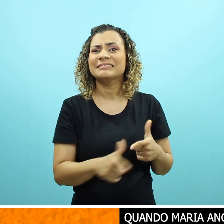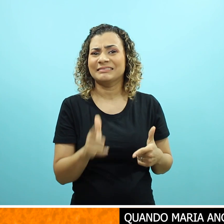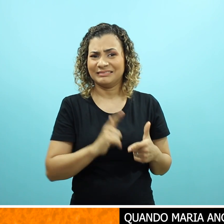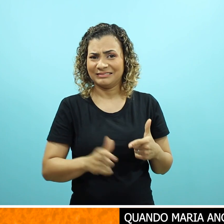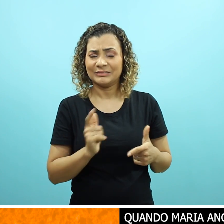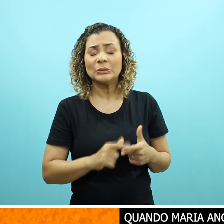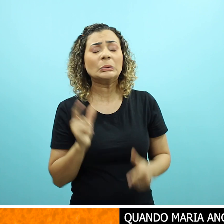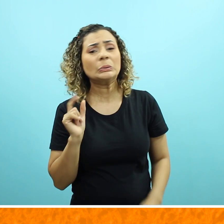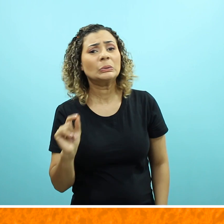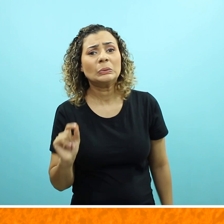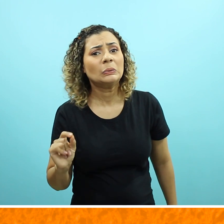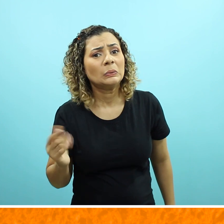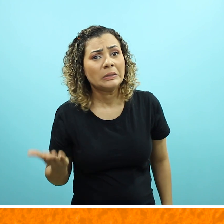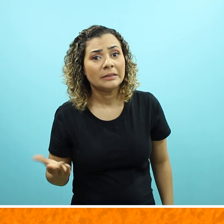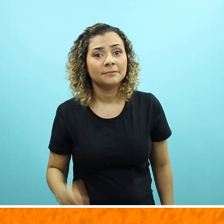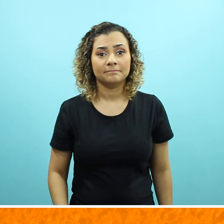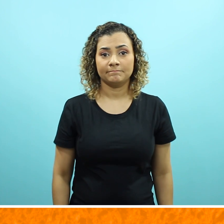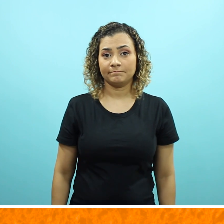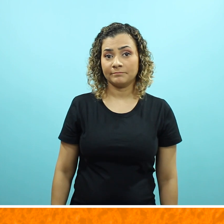problemas.